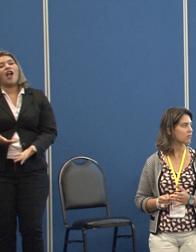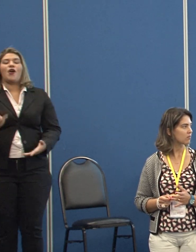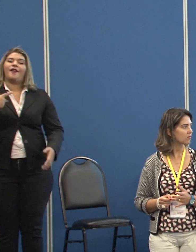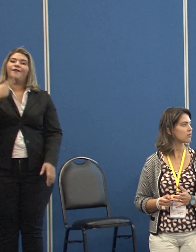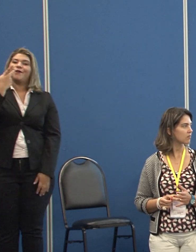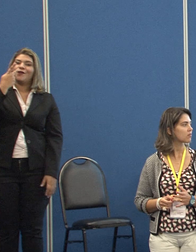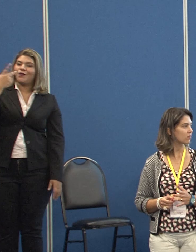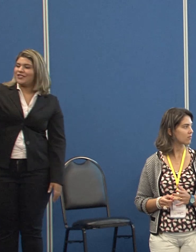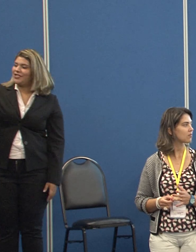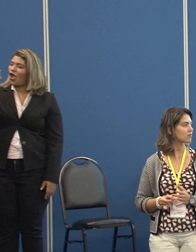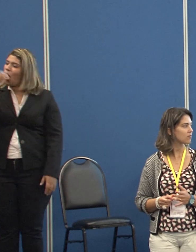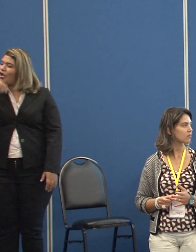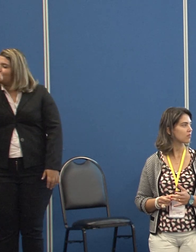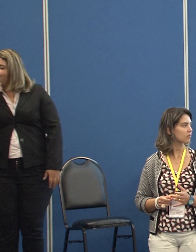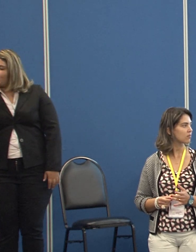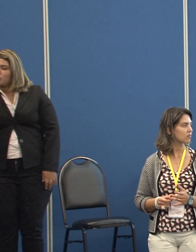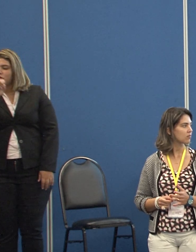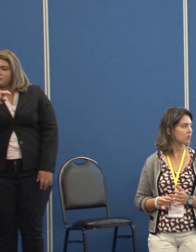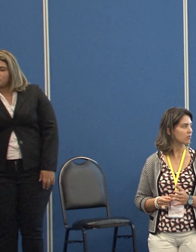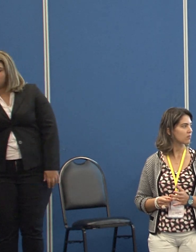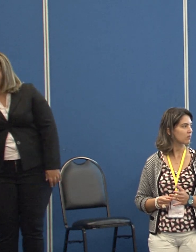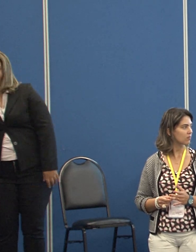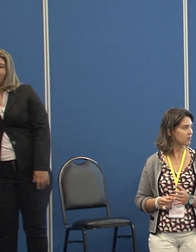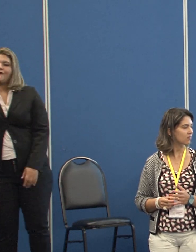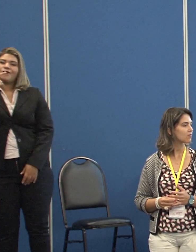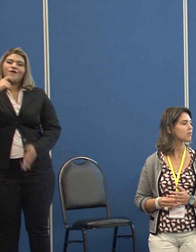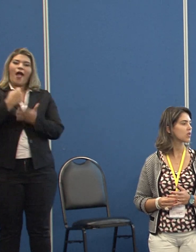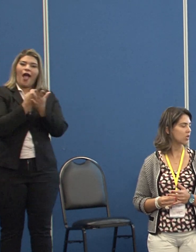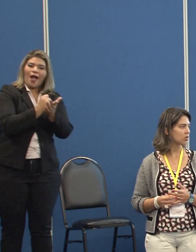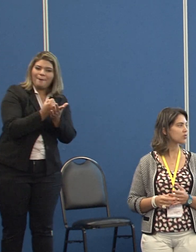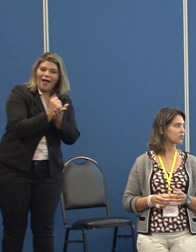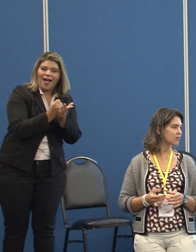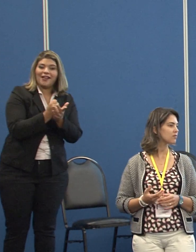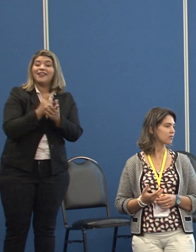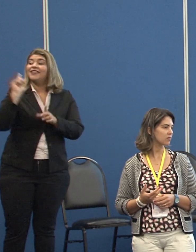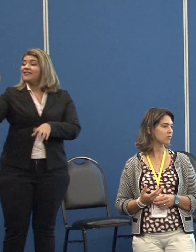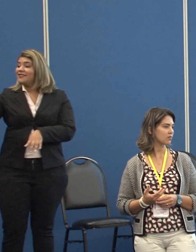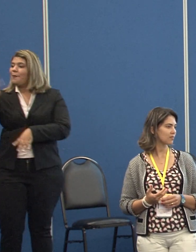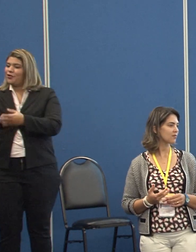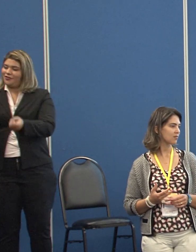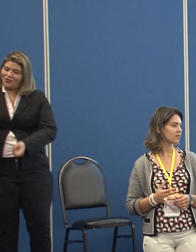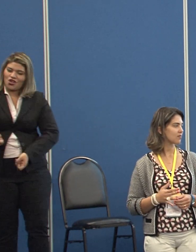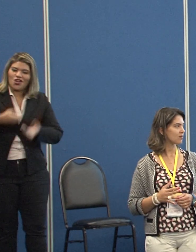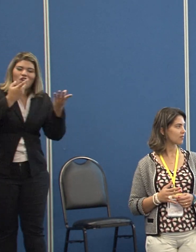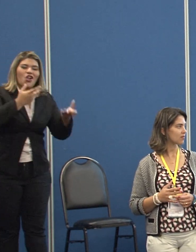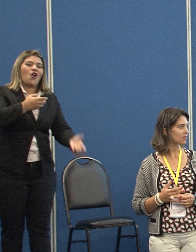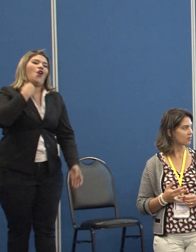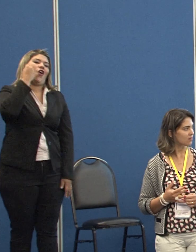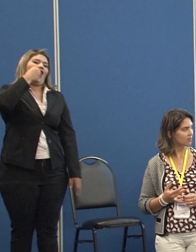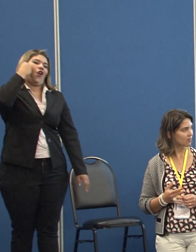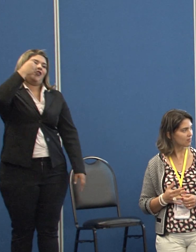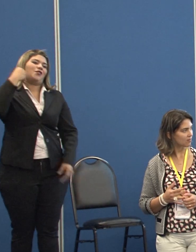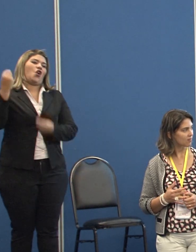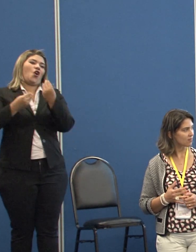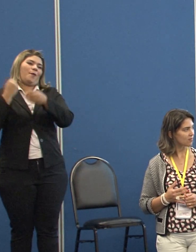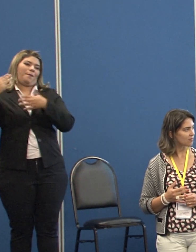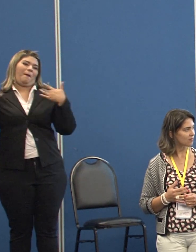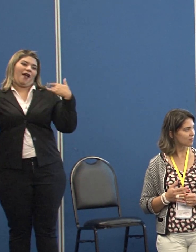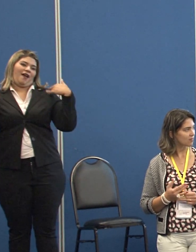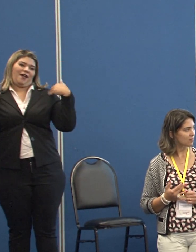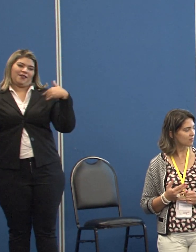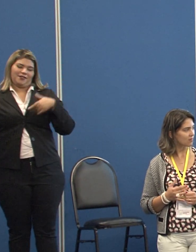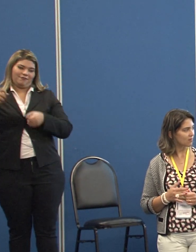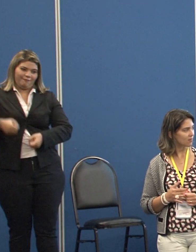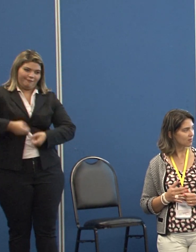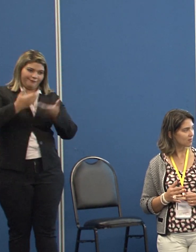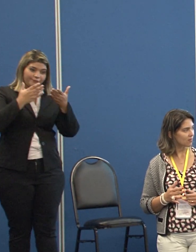hortifruti, ou vamos à farmácia, e a partir dali vamos contar como foi o nosso passeio. E aí sim na produção de texto, né? Mas eu